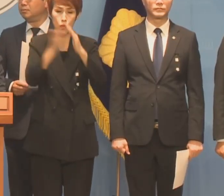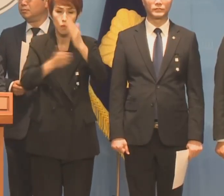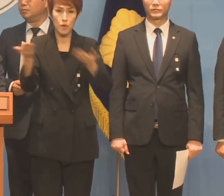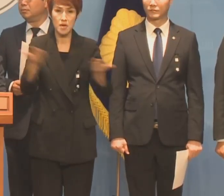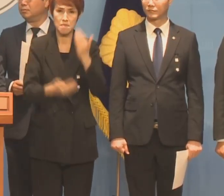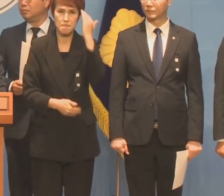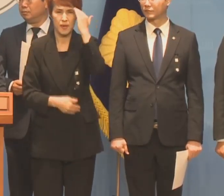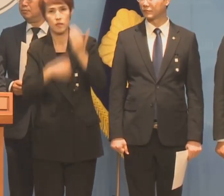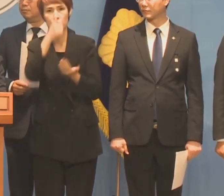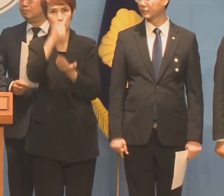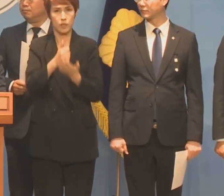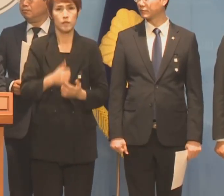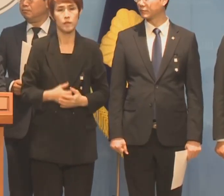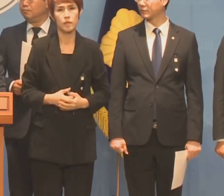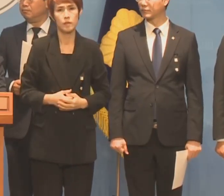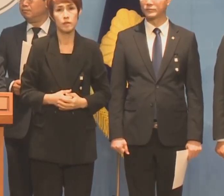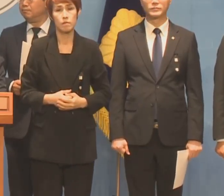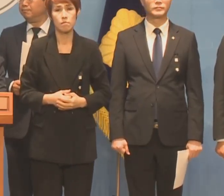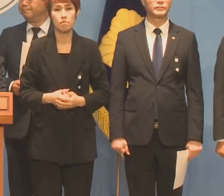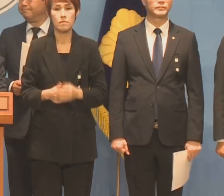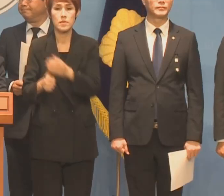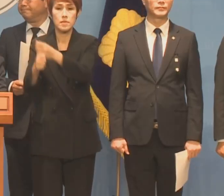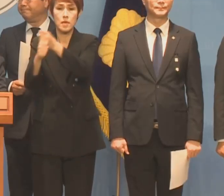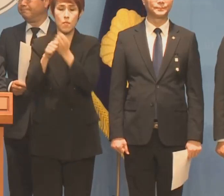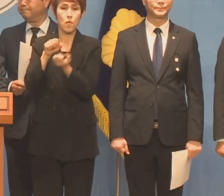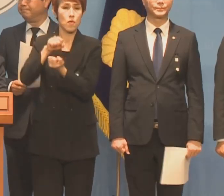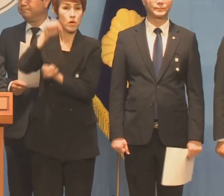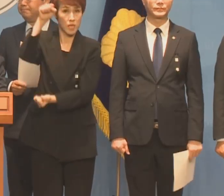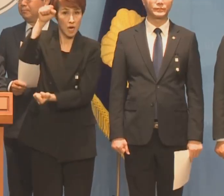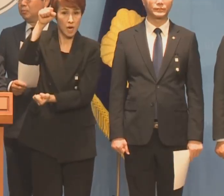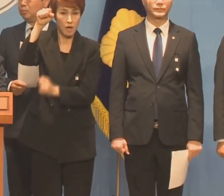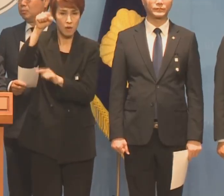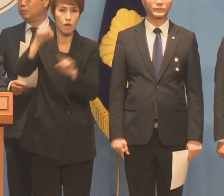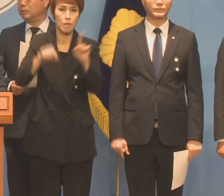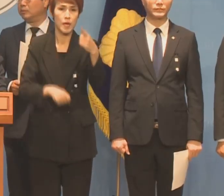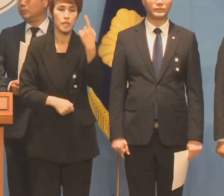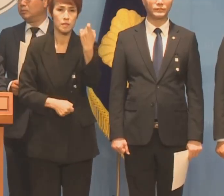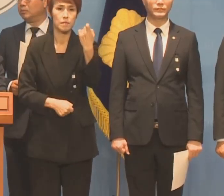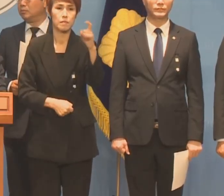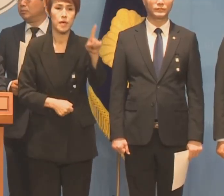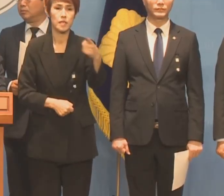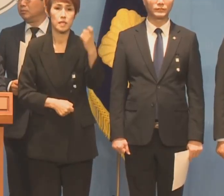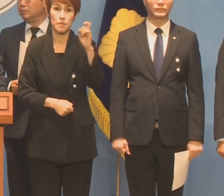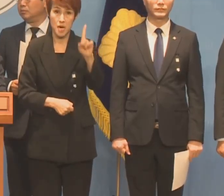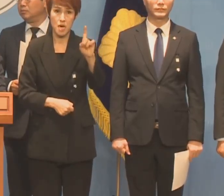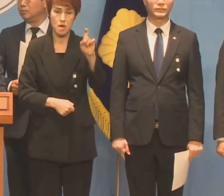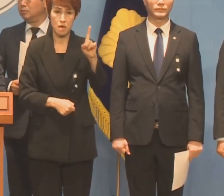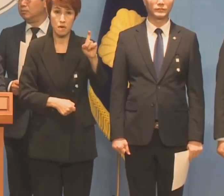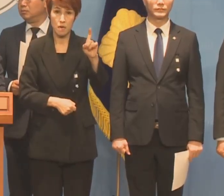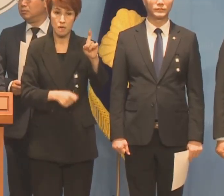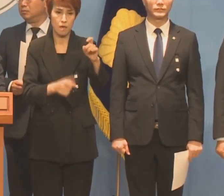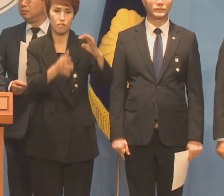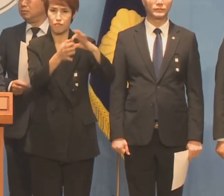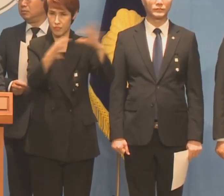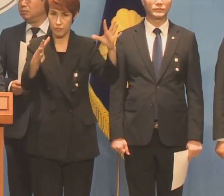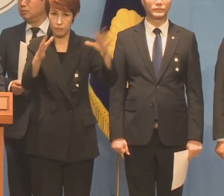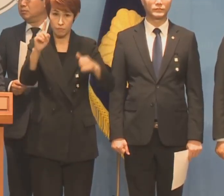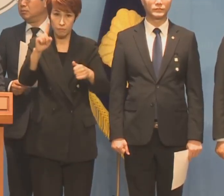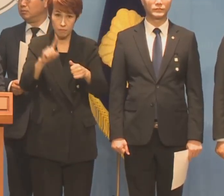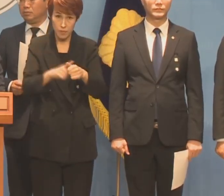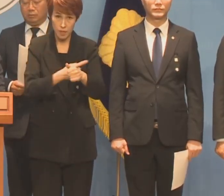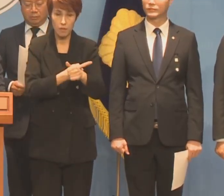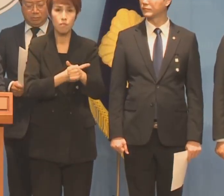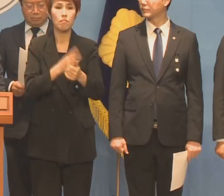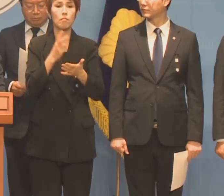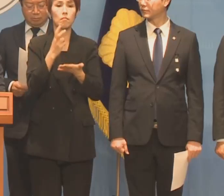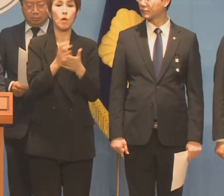특수공무집행방해죄에 해당됩니다. 체포영장은 110조와 111조에 해당되지 않아서